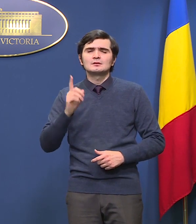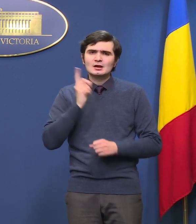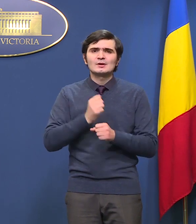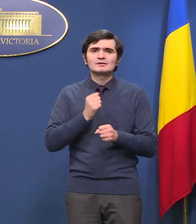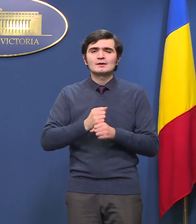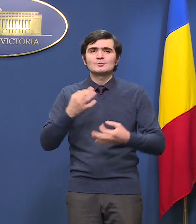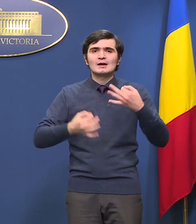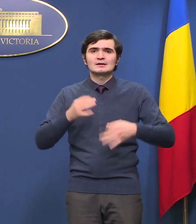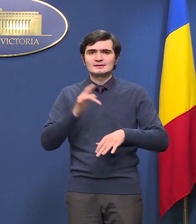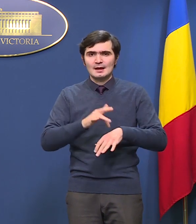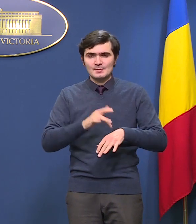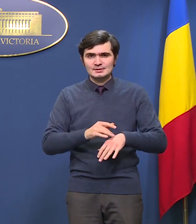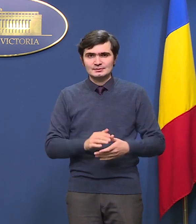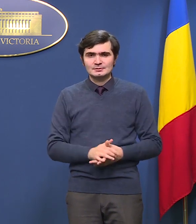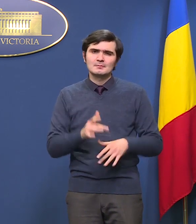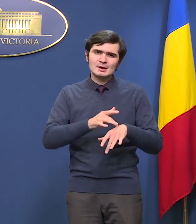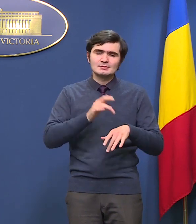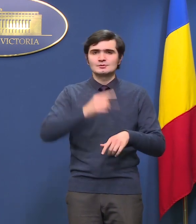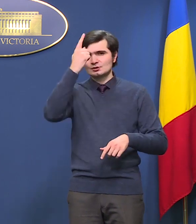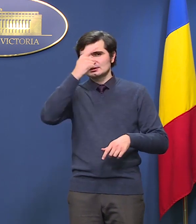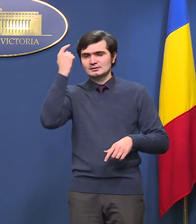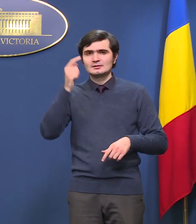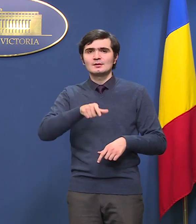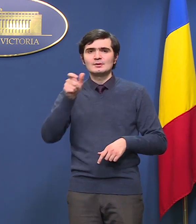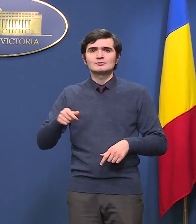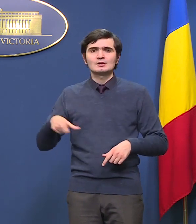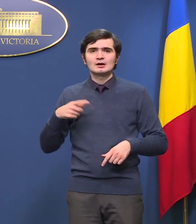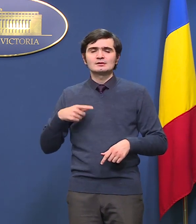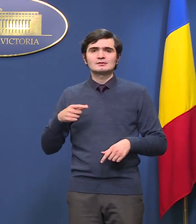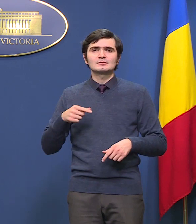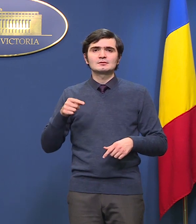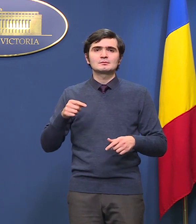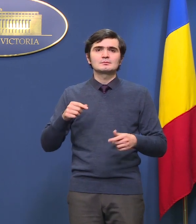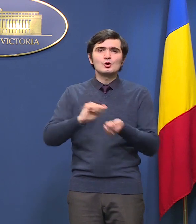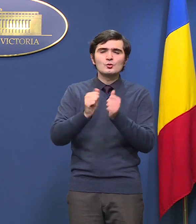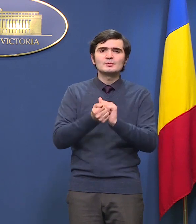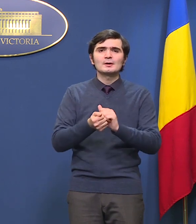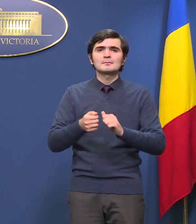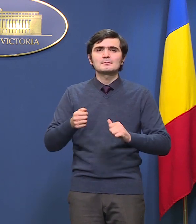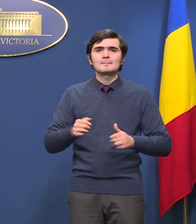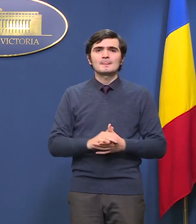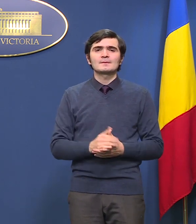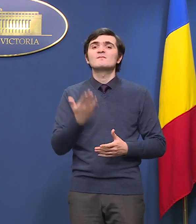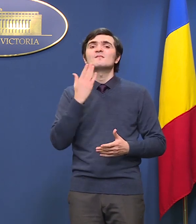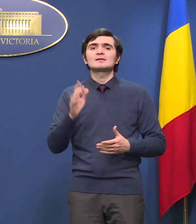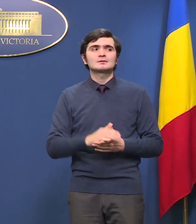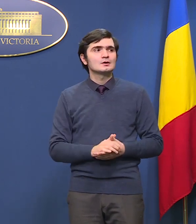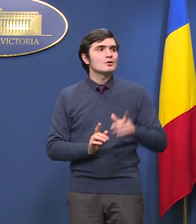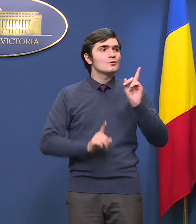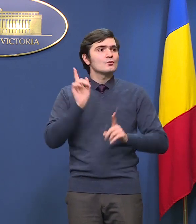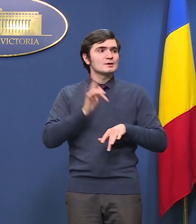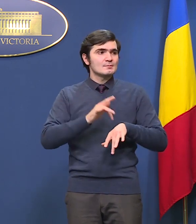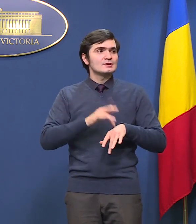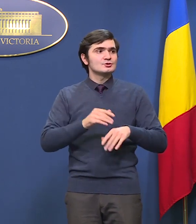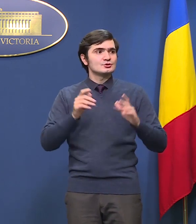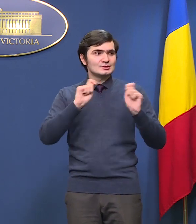medici. Medici asistente, adică persoanele care sunt în prima linie. Vă întreb pentru că sunt medici la diverse spitale din țară